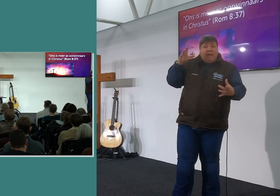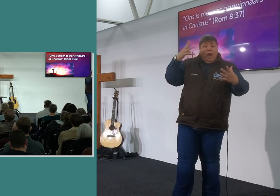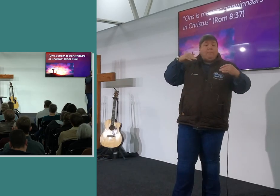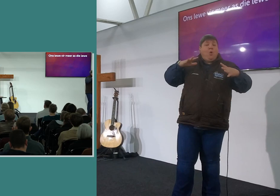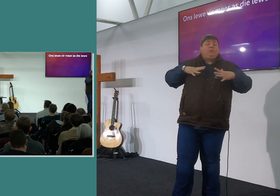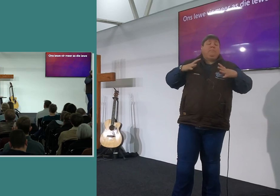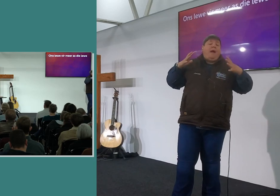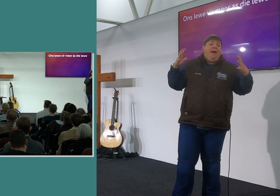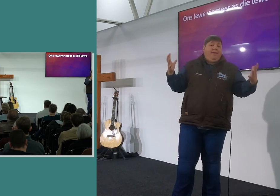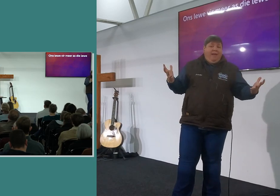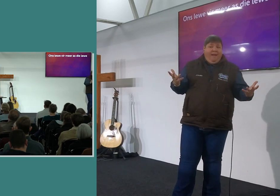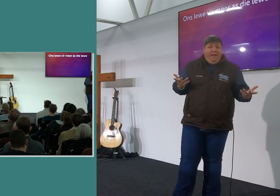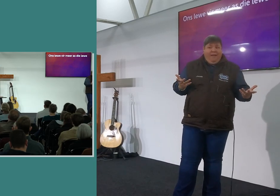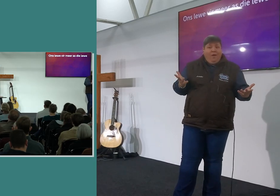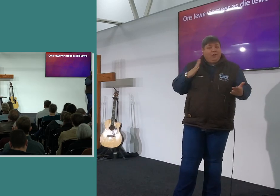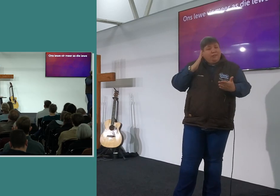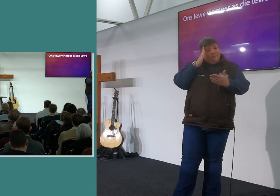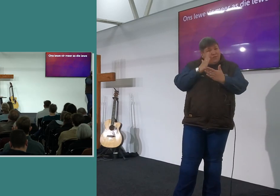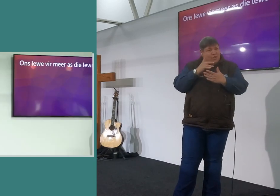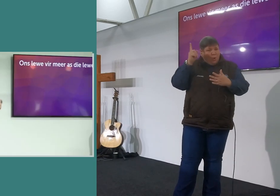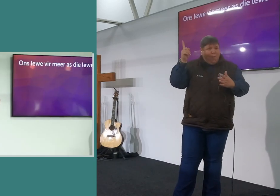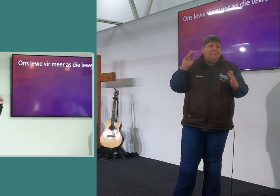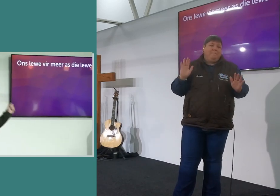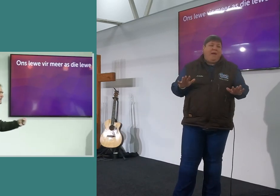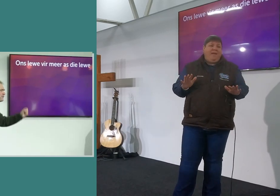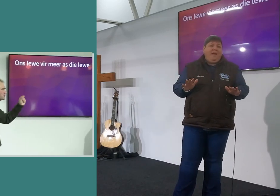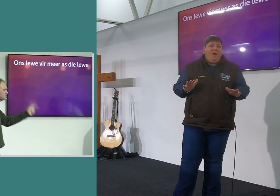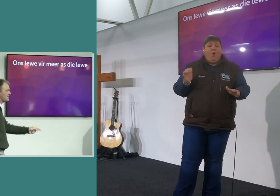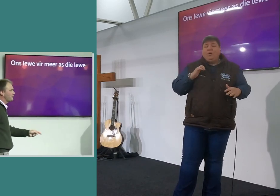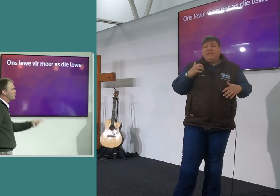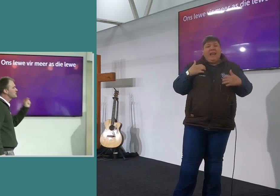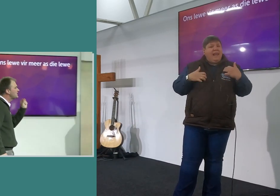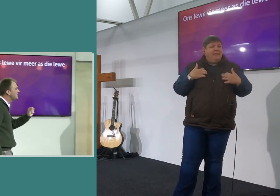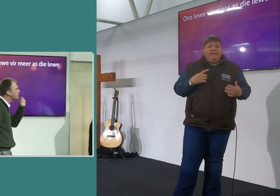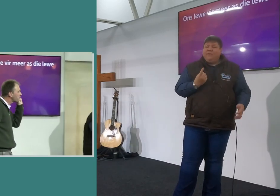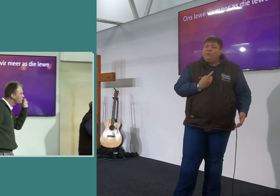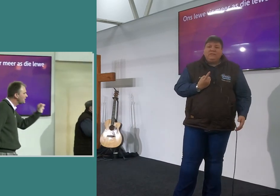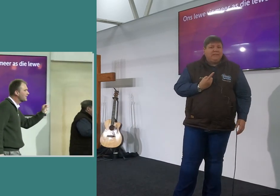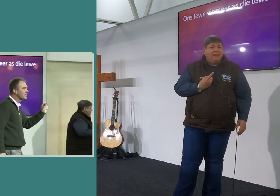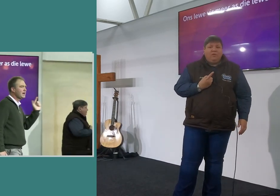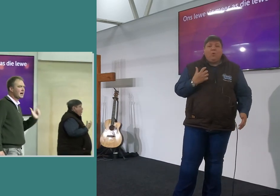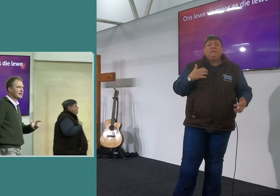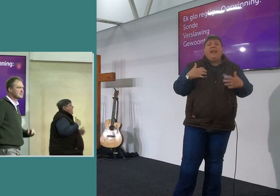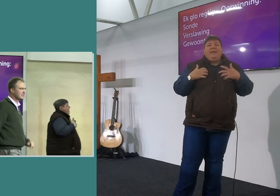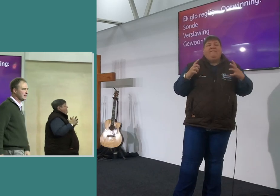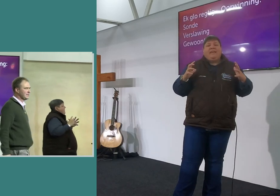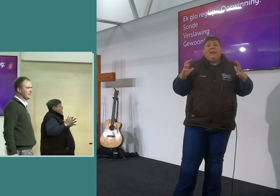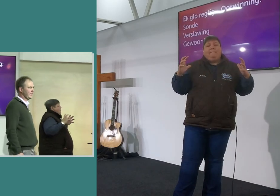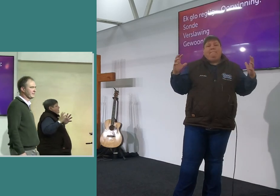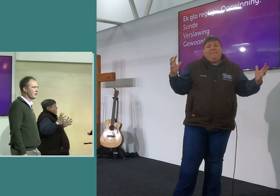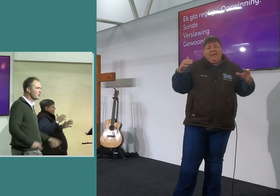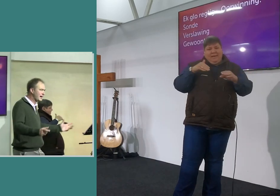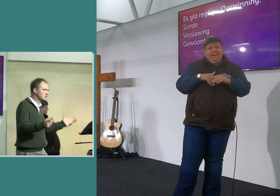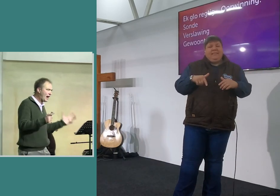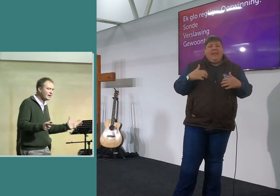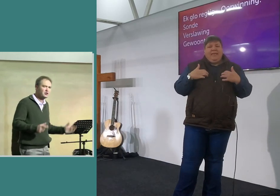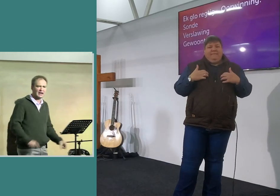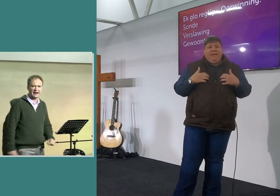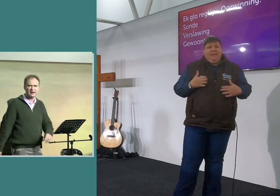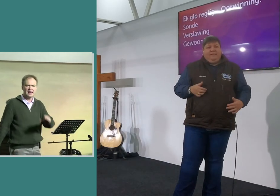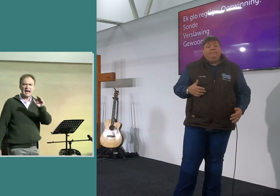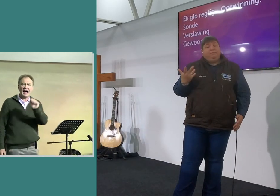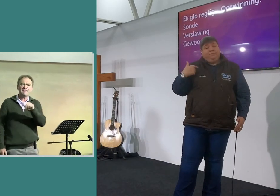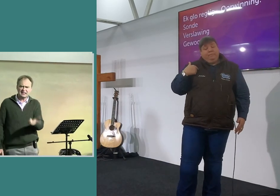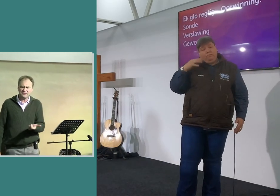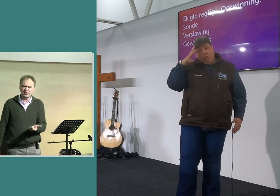ok so ons vertrouwe moet in die heren wees ons lewe nie vir ons self nie ons lewe vir meer as hierdie lewe ok so ek glo